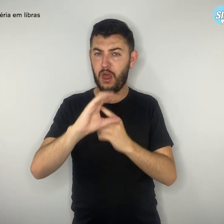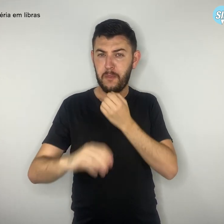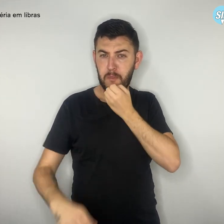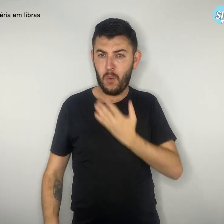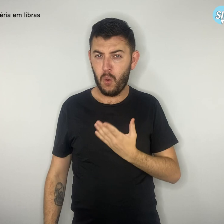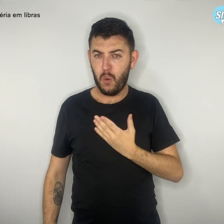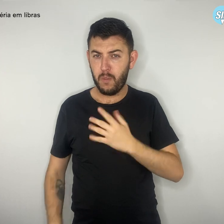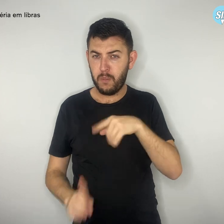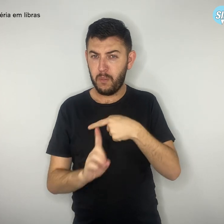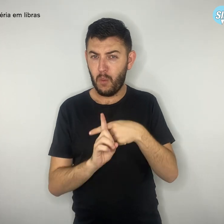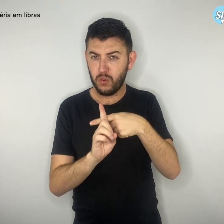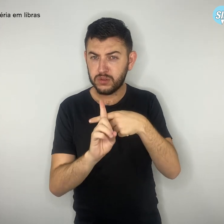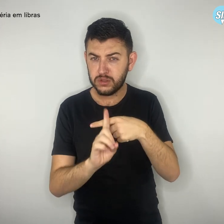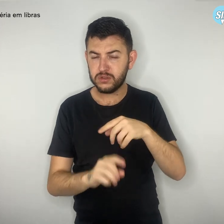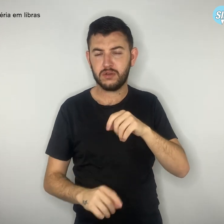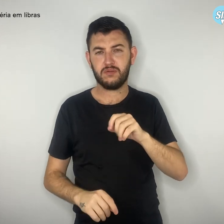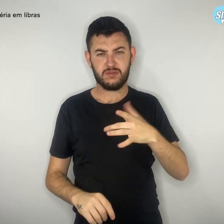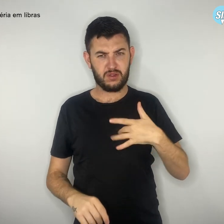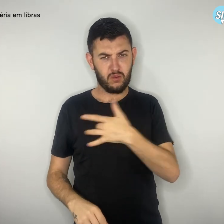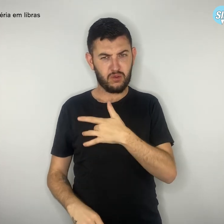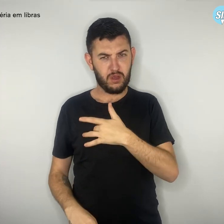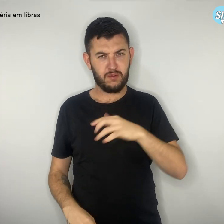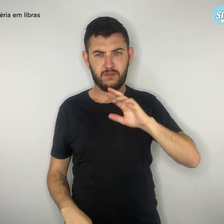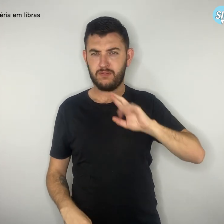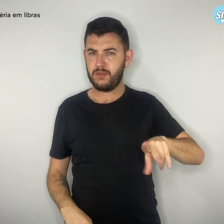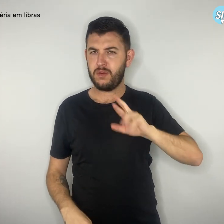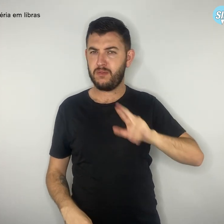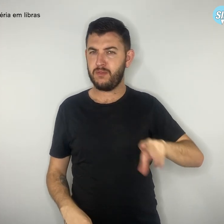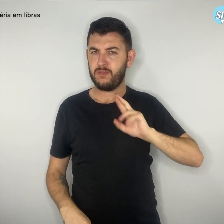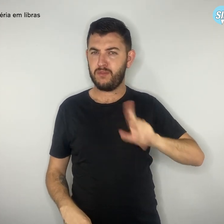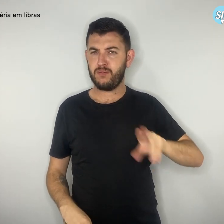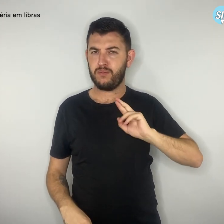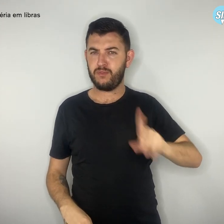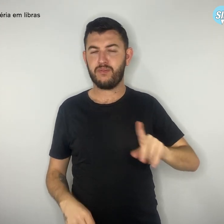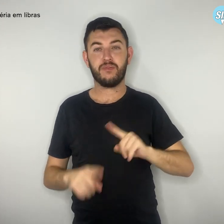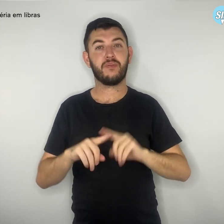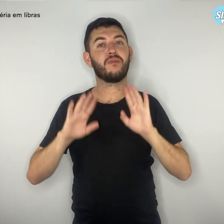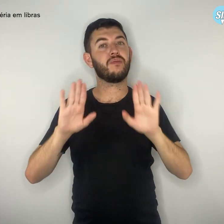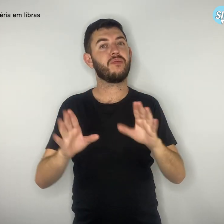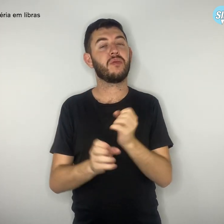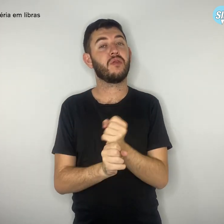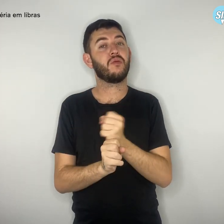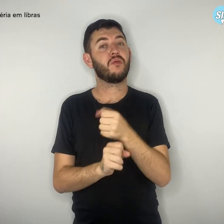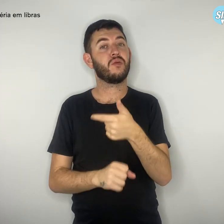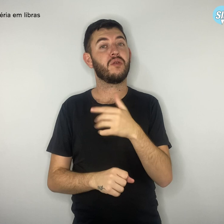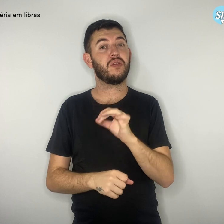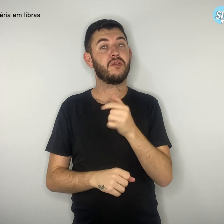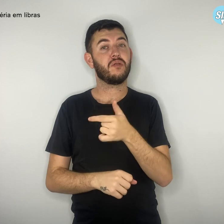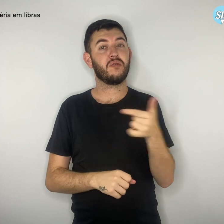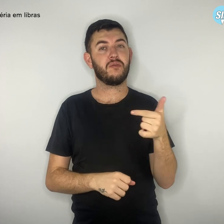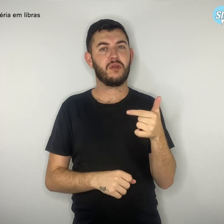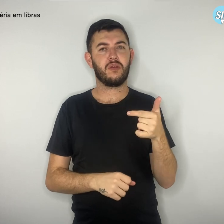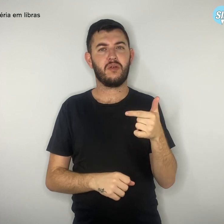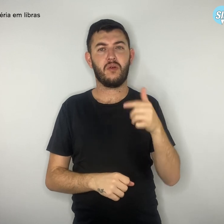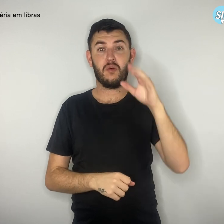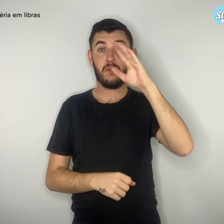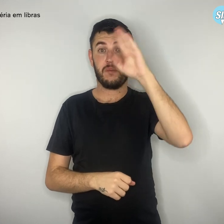bom, isso não é positivo, isso não é saudável. Em 2022, o Brasil